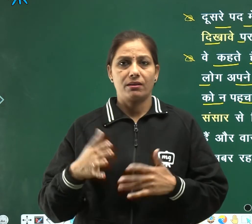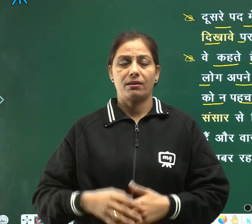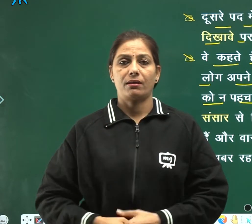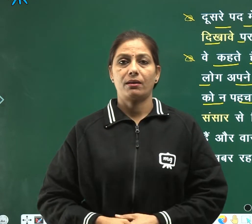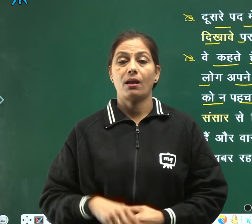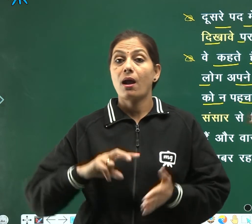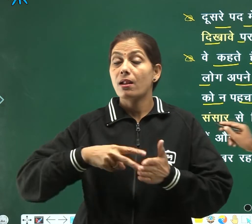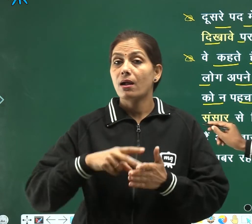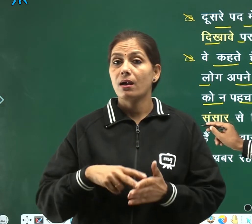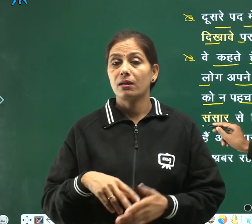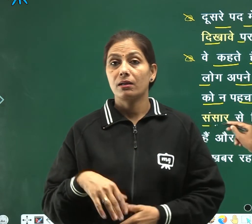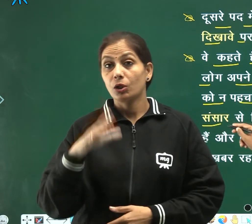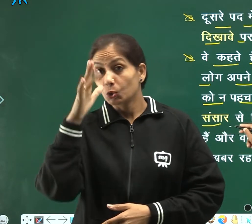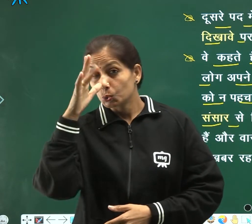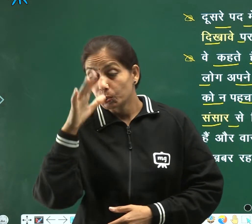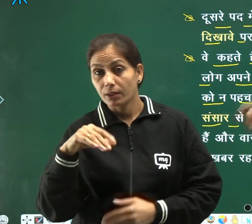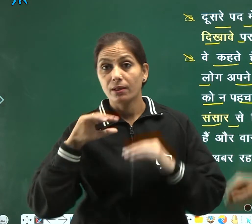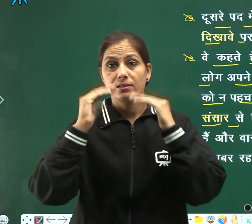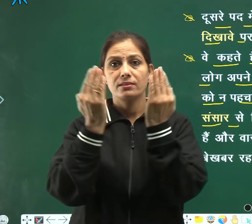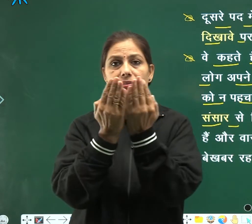अर्थात नकली संसार से